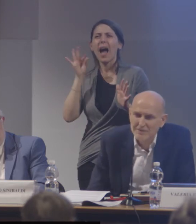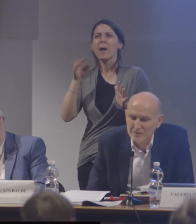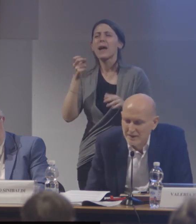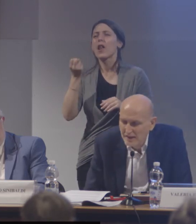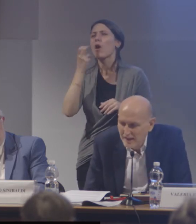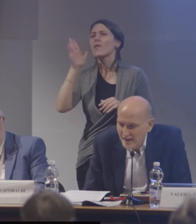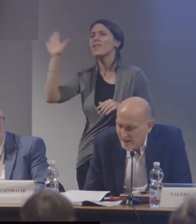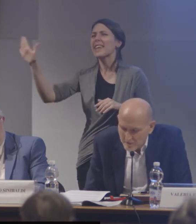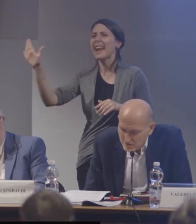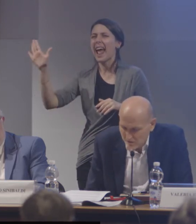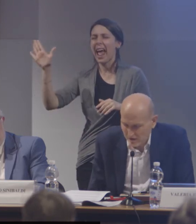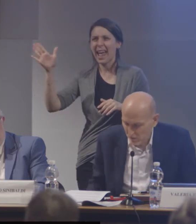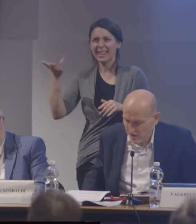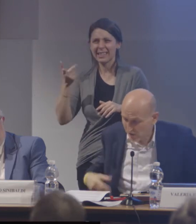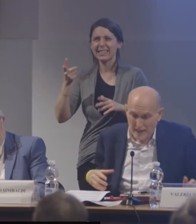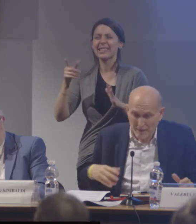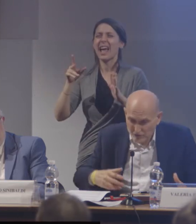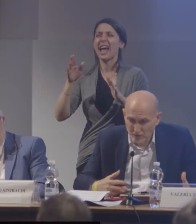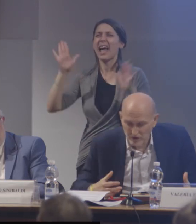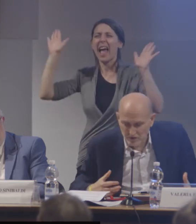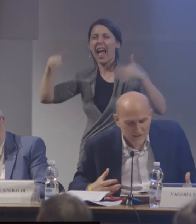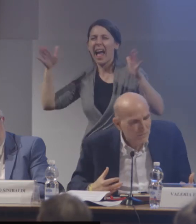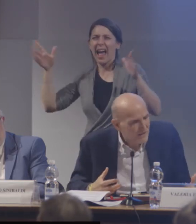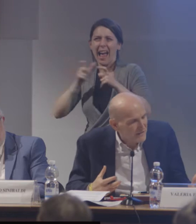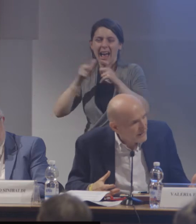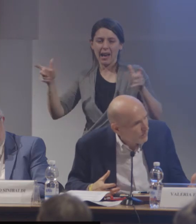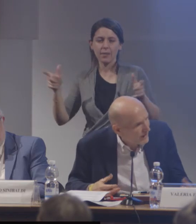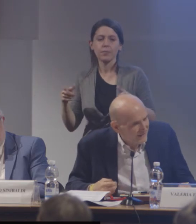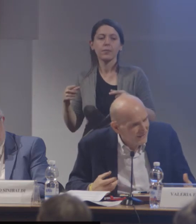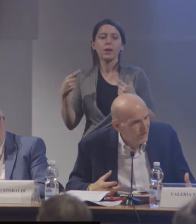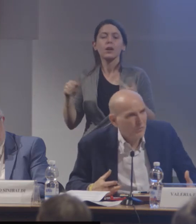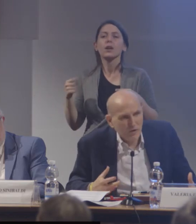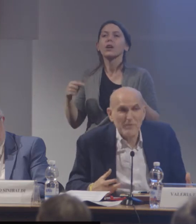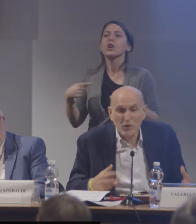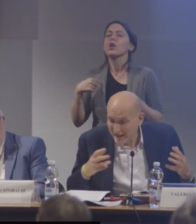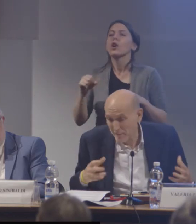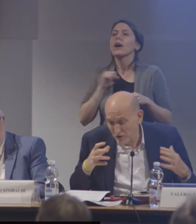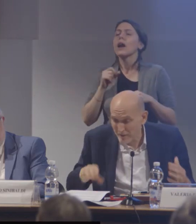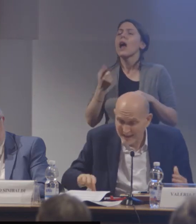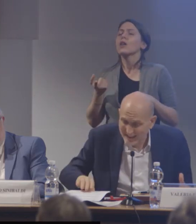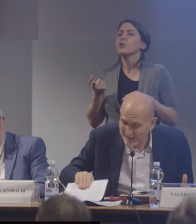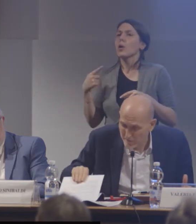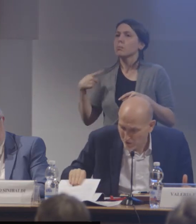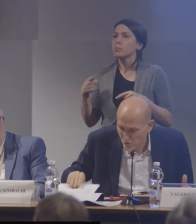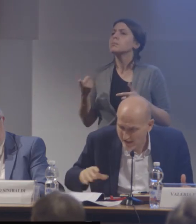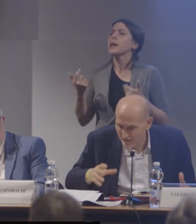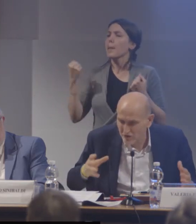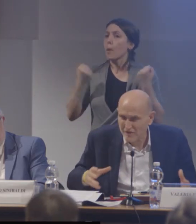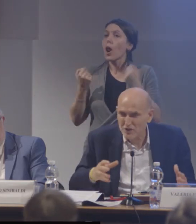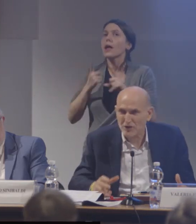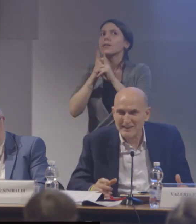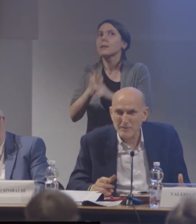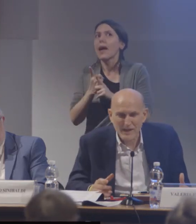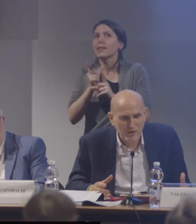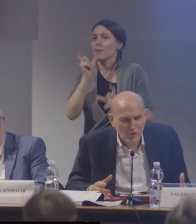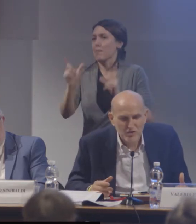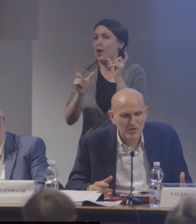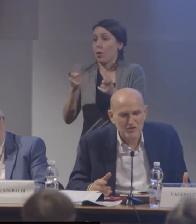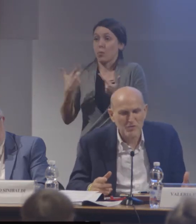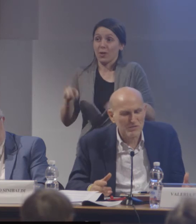Firenze, insomma non è questo il tema, c'è qualcosa sempre di stimolante, di polemico, che però dipende anche dalle parole, devo dire, visto che il tema